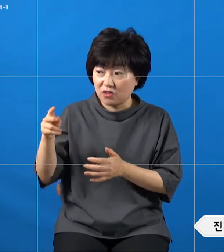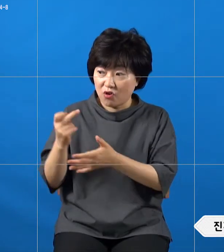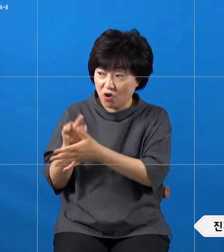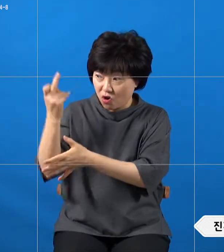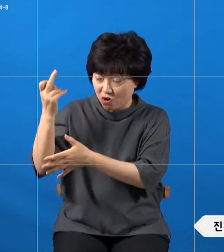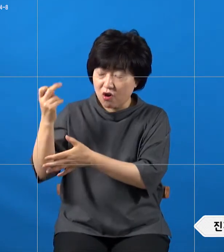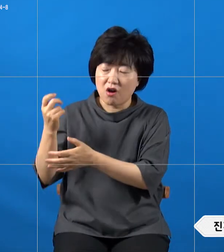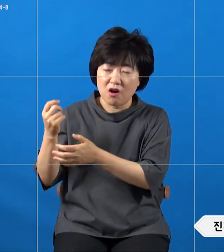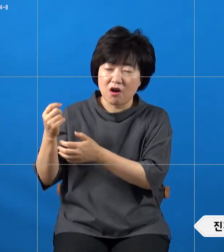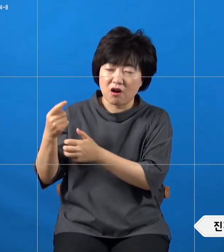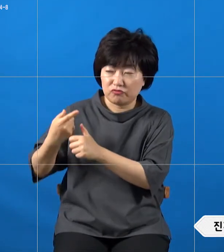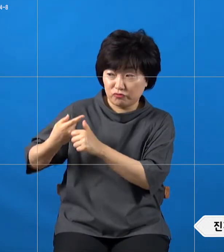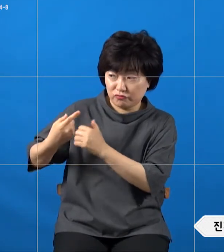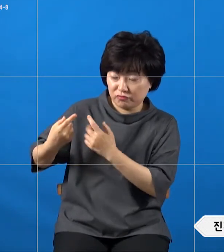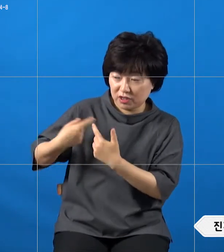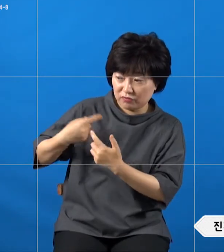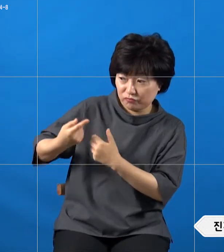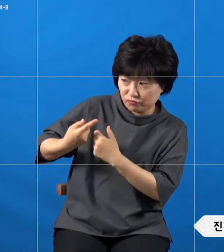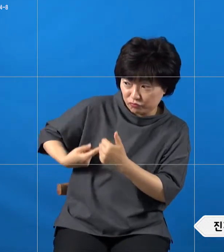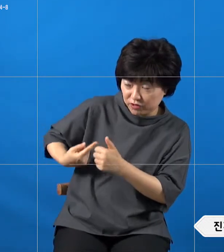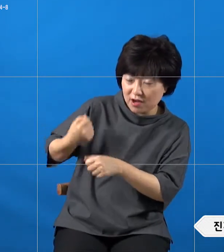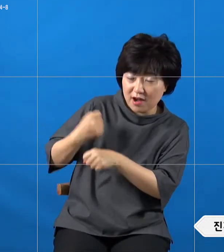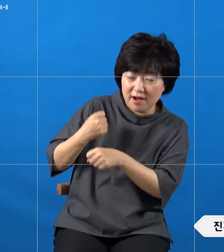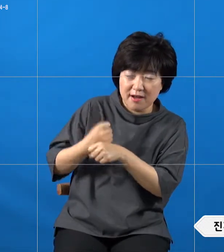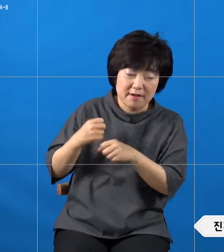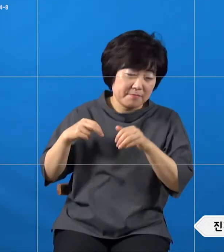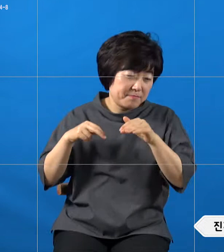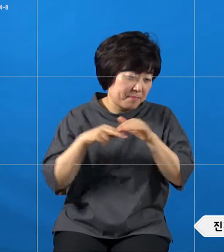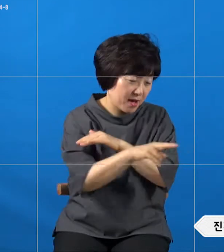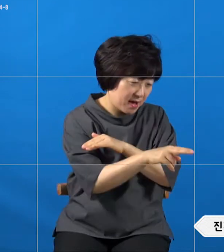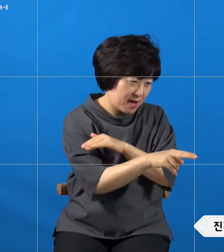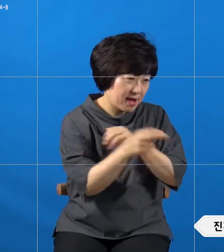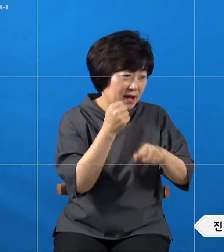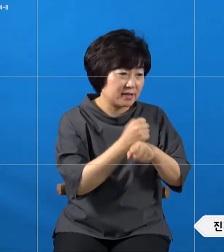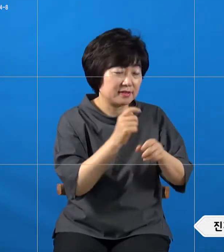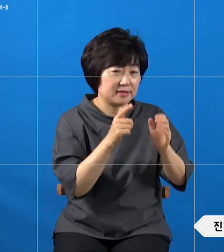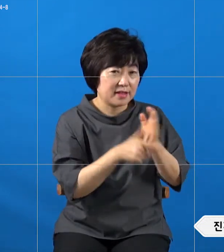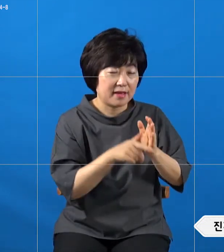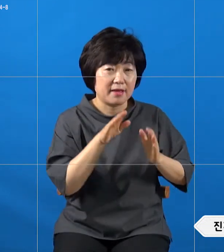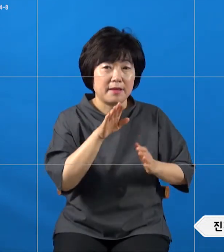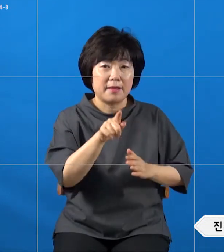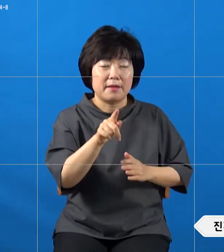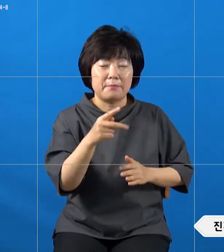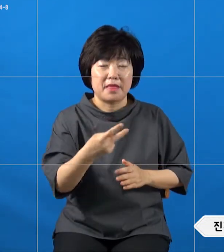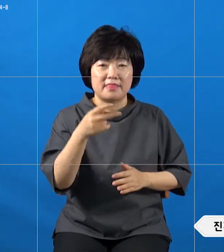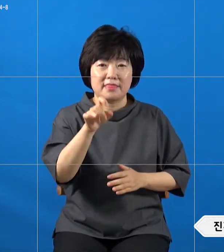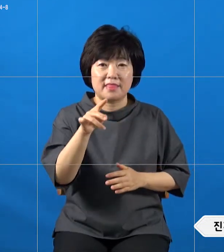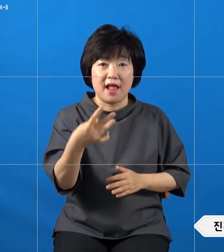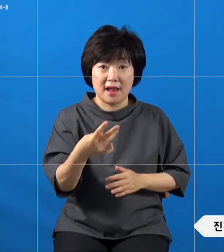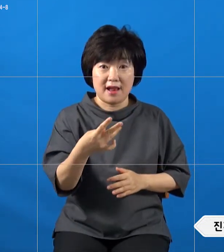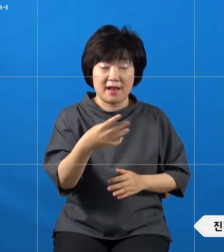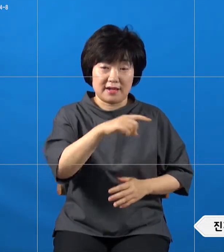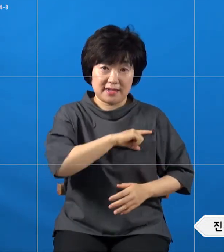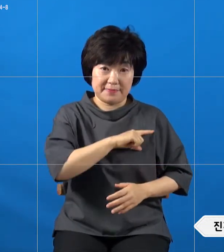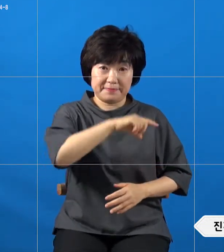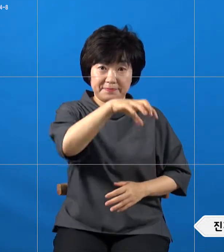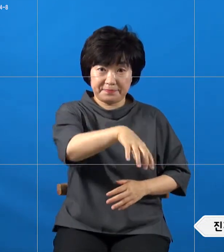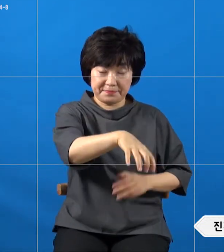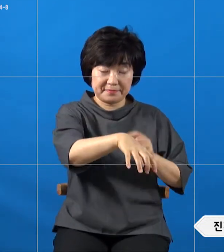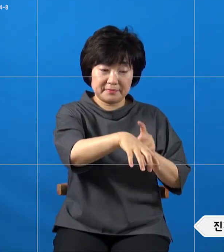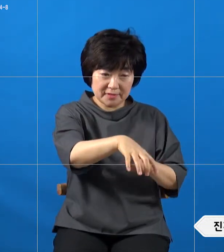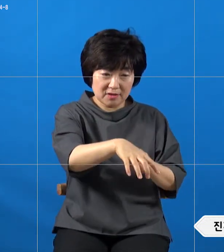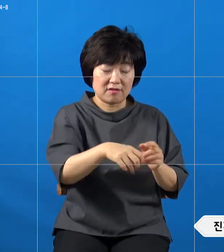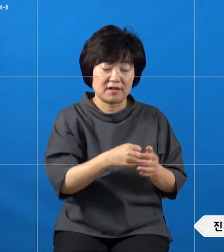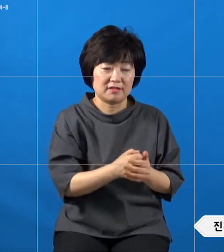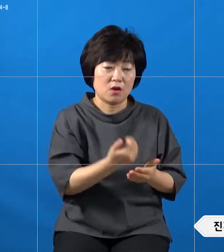베개를 자고 하늘의 사닥다리를 꿈꿉니다. 돌 기둥을 세우고 하나님께 예배하는 베델의 모습을